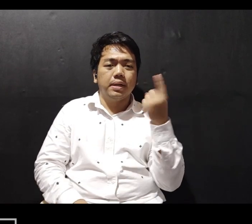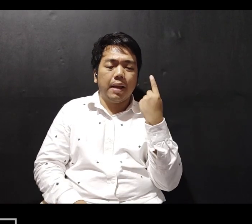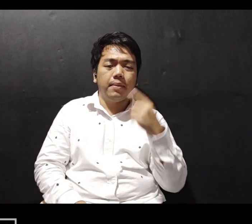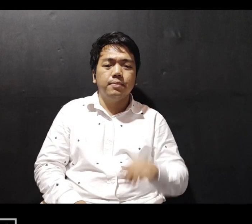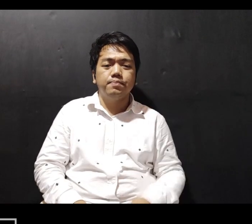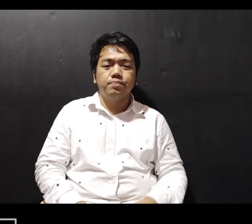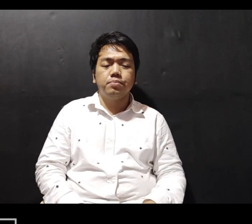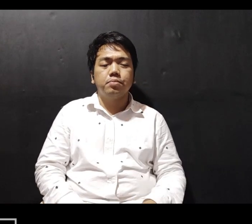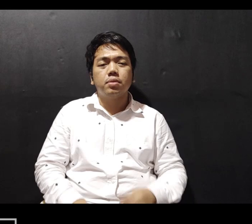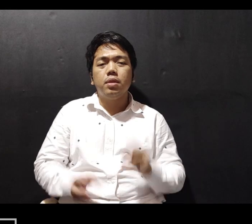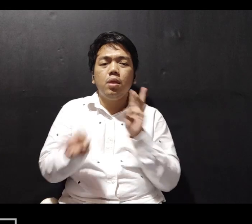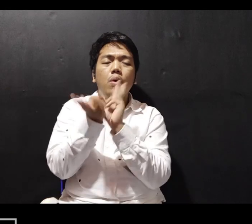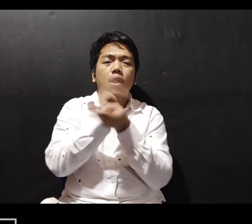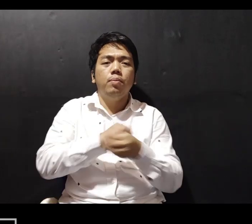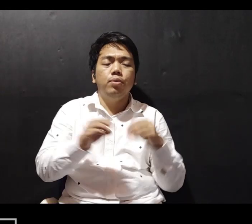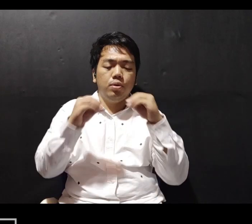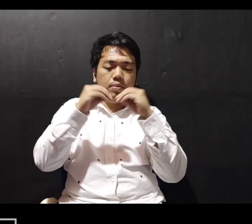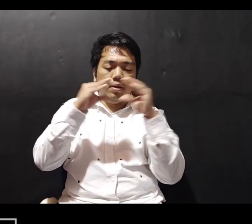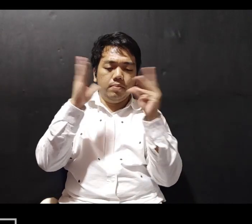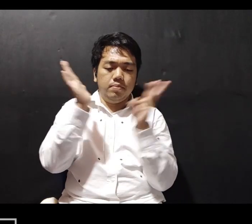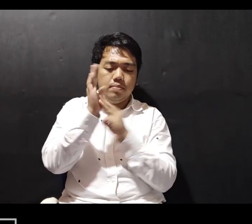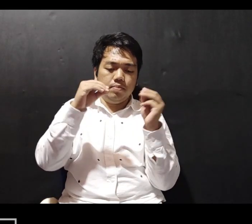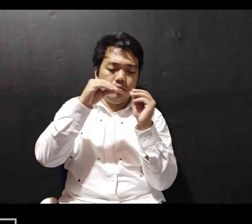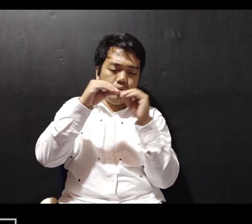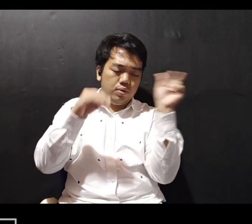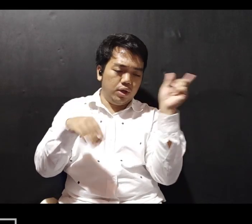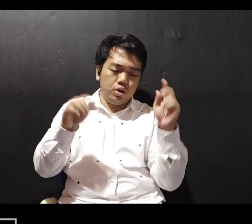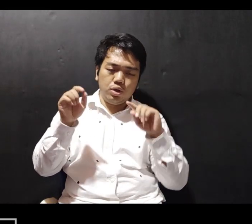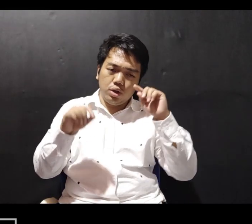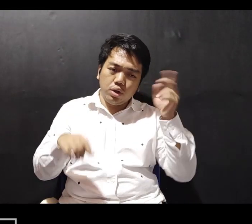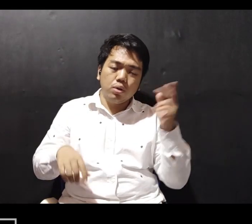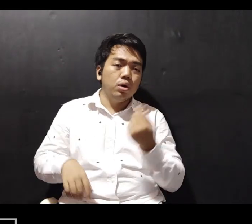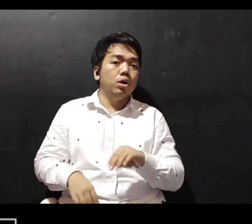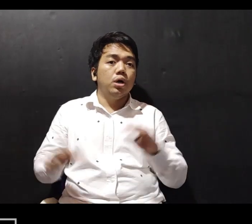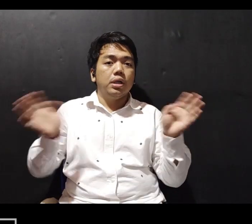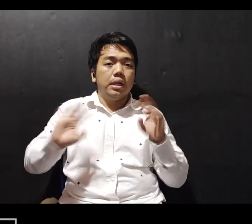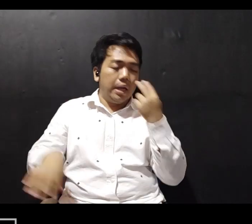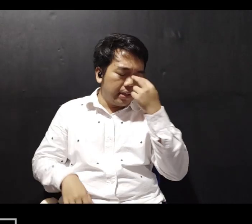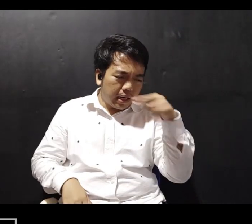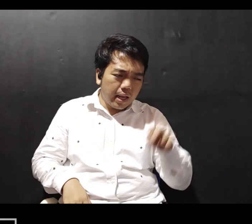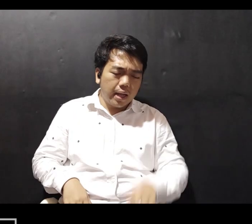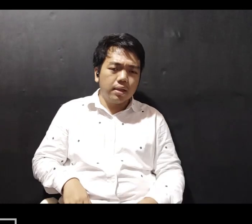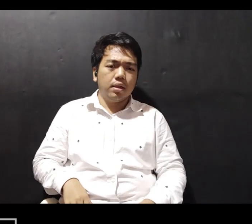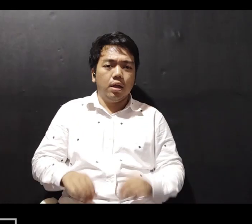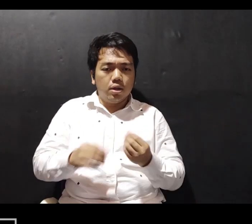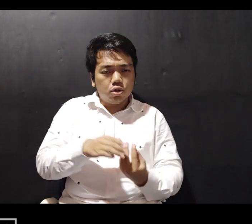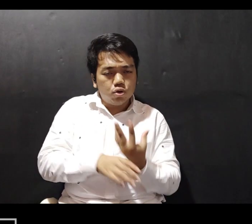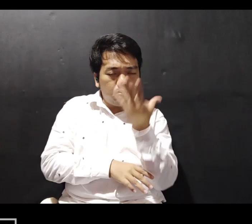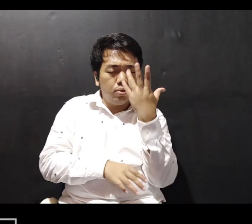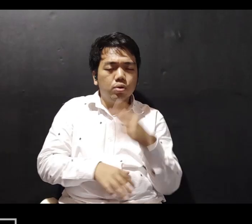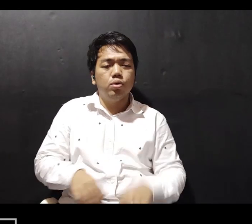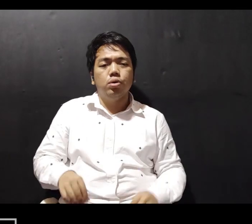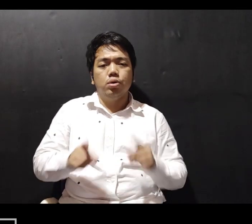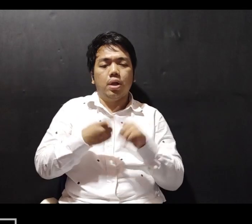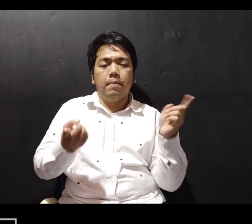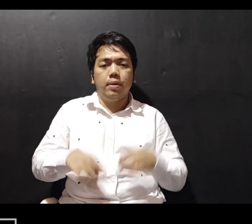bertumbuh di atas permukaan, hanya tingginya 2,5 cm. Di bawah tanah, bambu itu sedang menjalin satu akar serabut